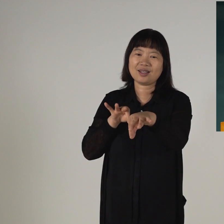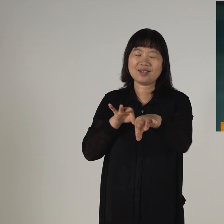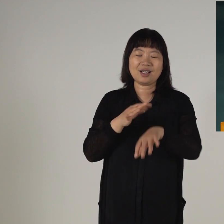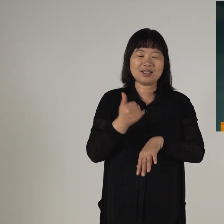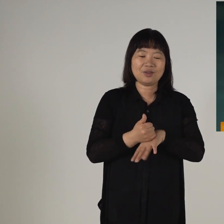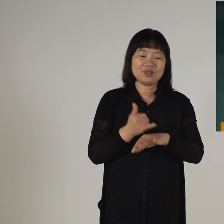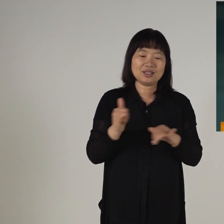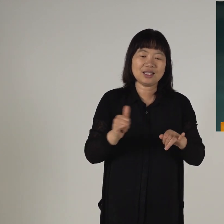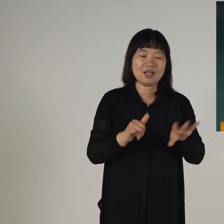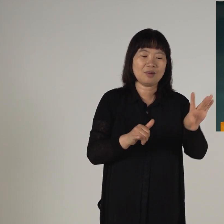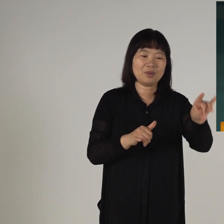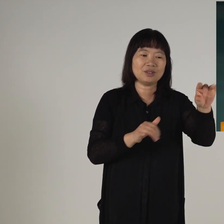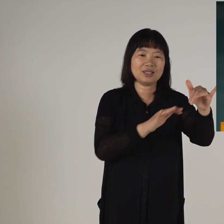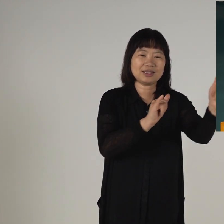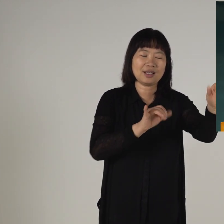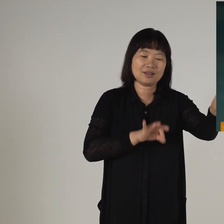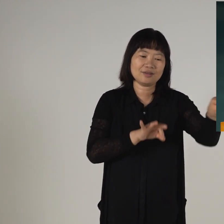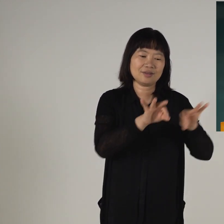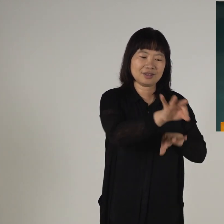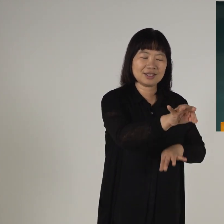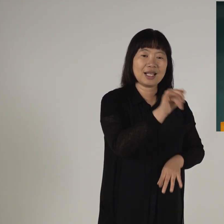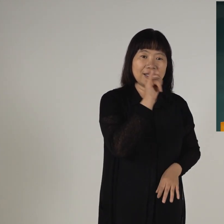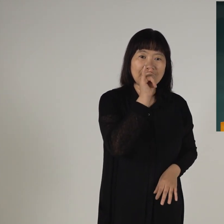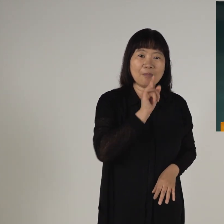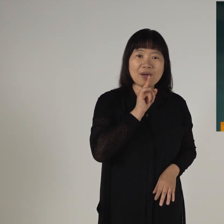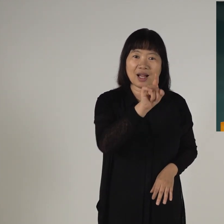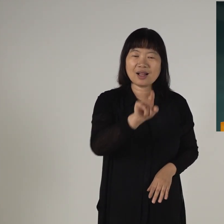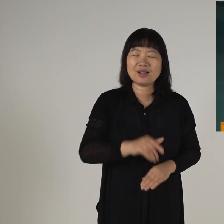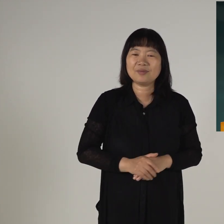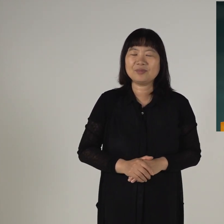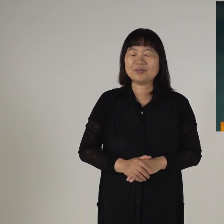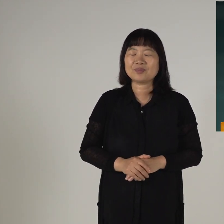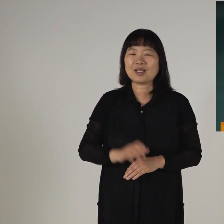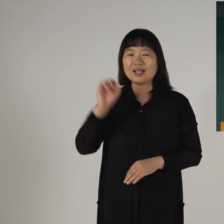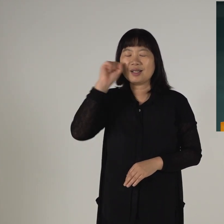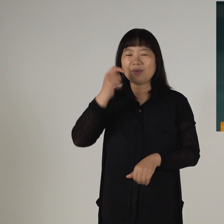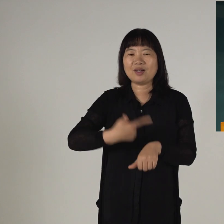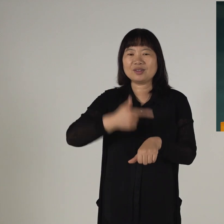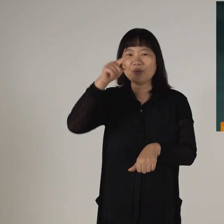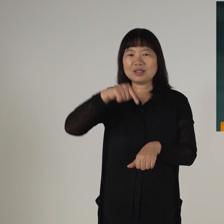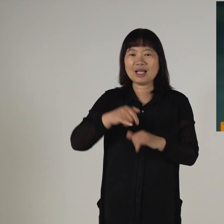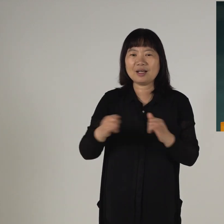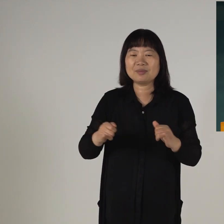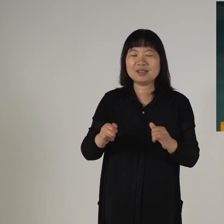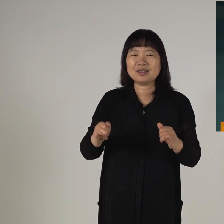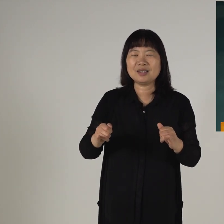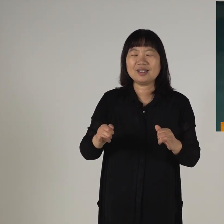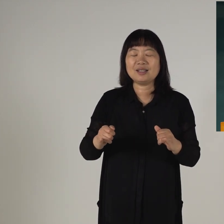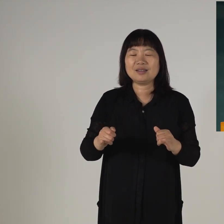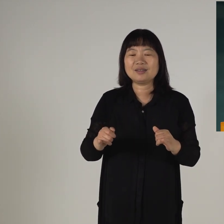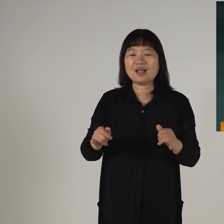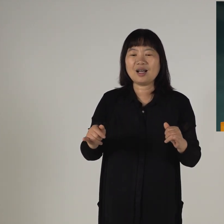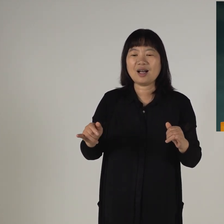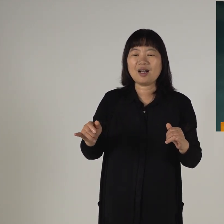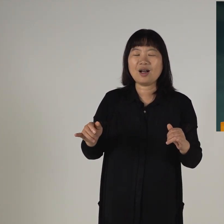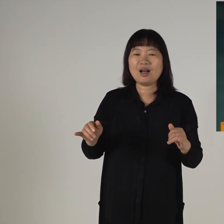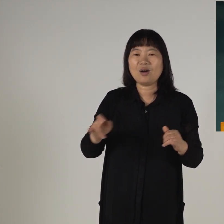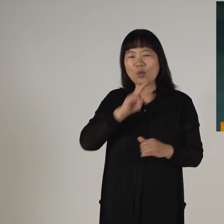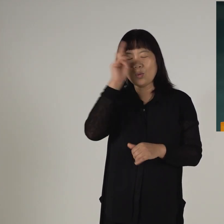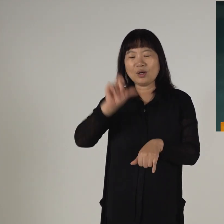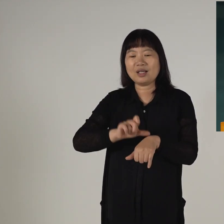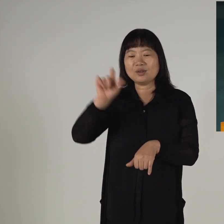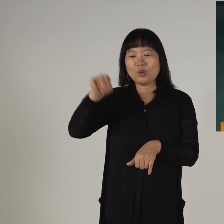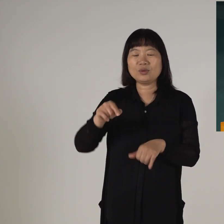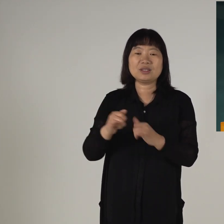5시에 들어온 사람이 아침 새벽 6시에 들어온 사람하고 임금이 같더라고요. 나중 들어온 사람이